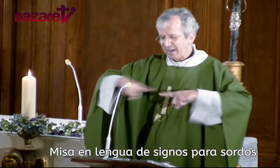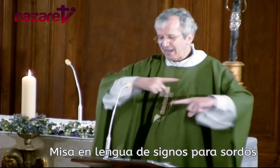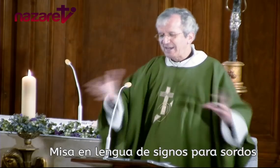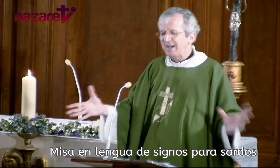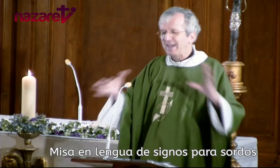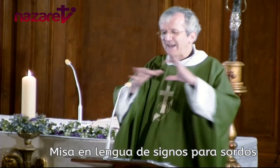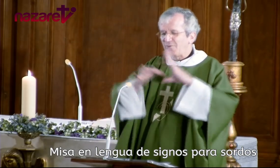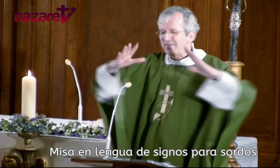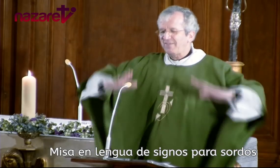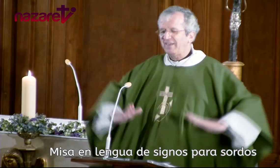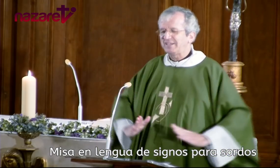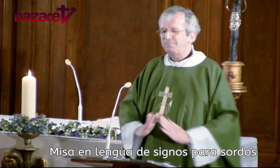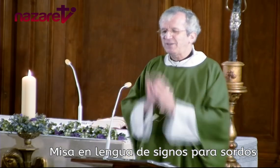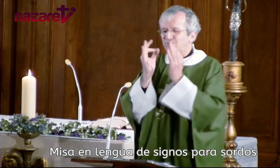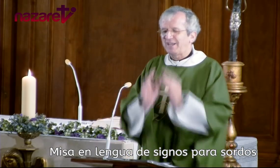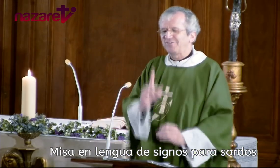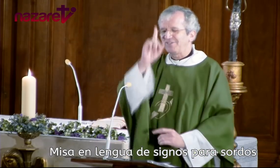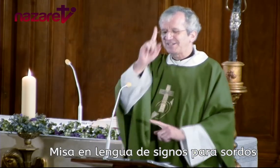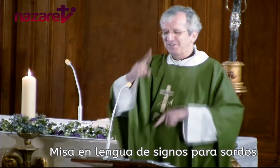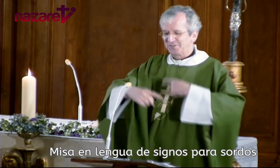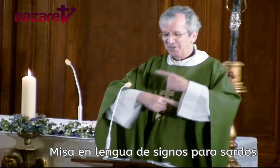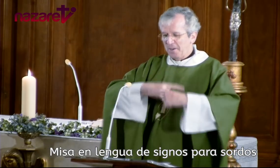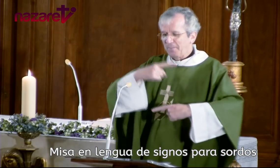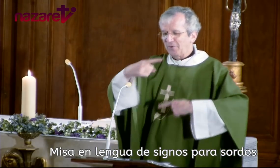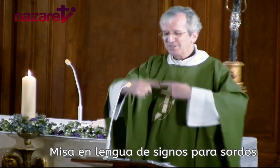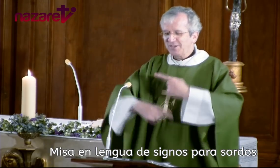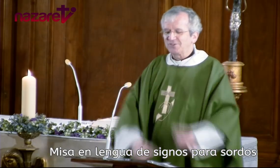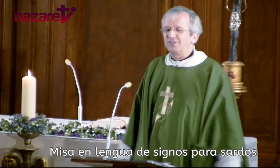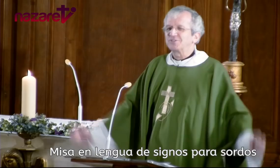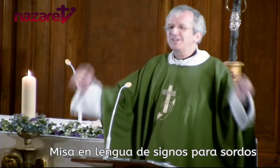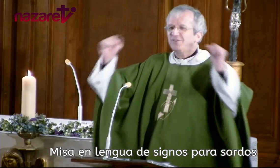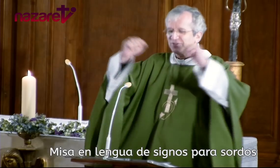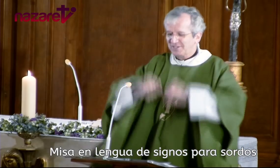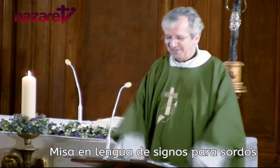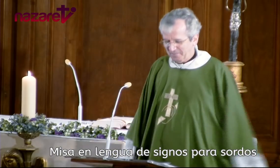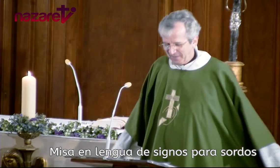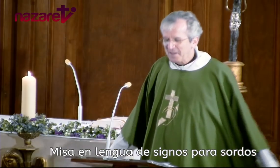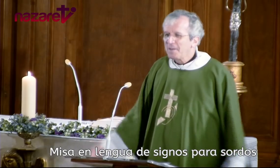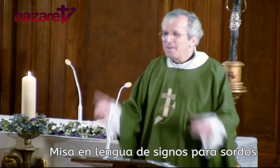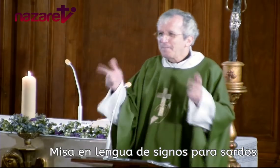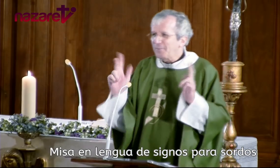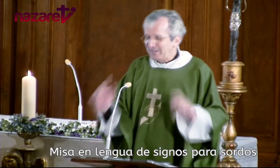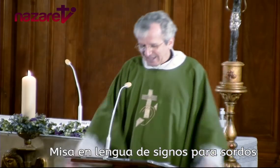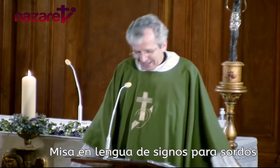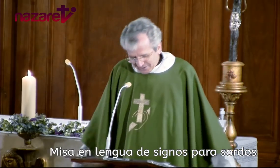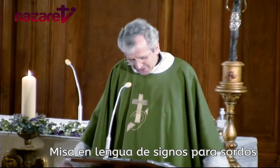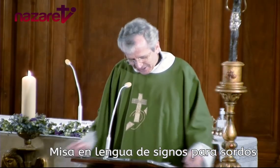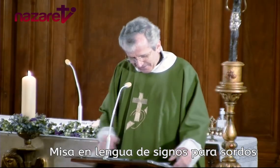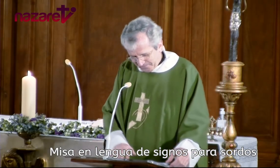reina en la unidad del Espíritu Santo y es Dios por los siglos de los siglos. Podéis sentaros.